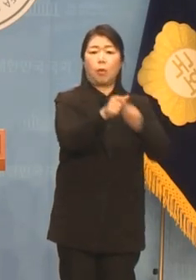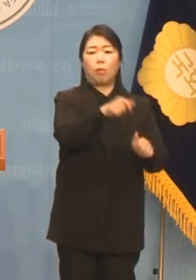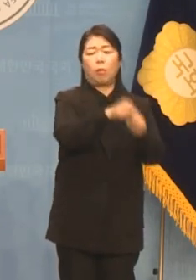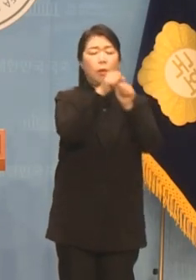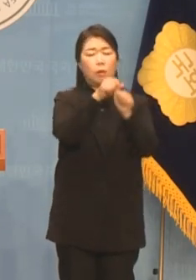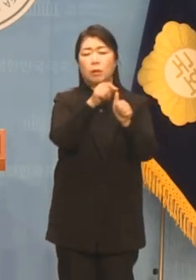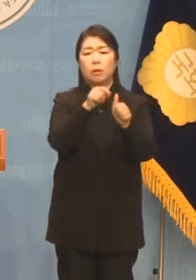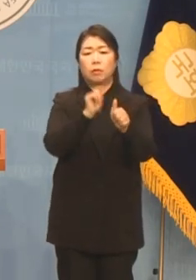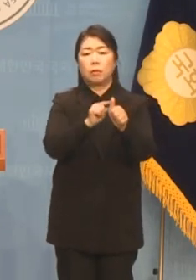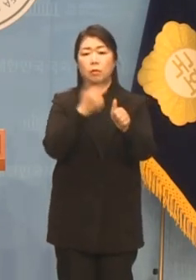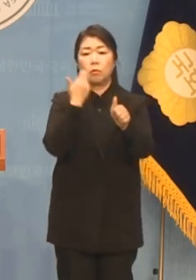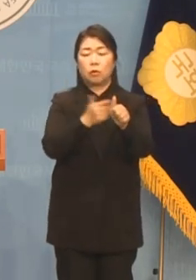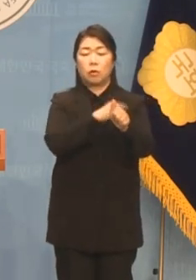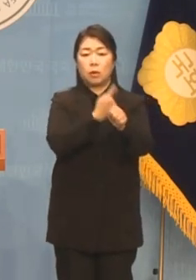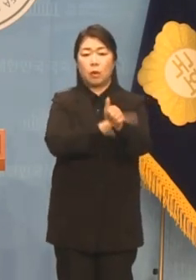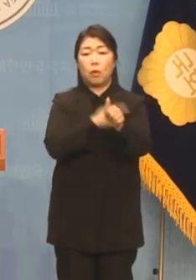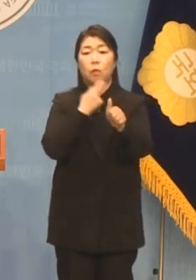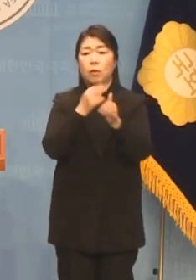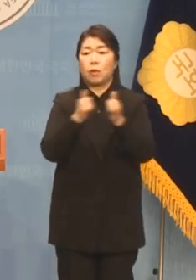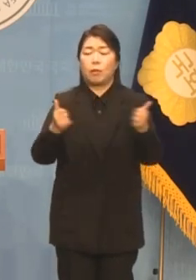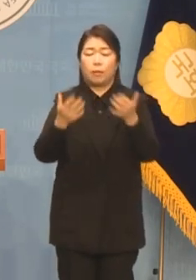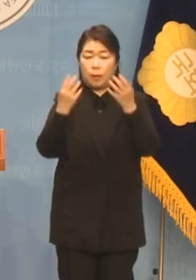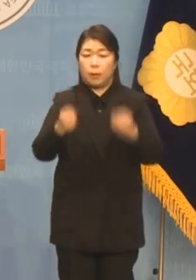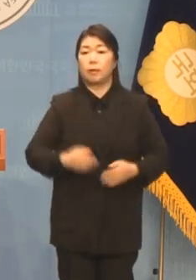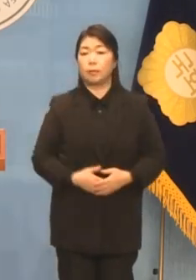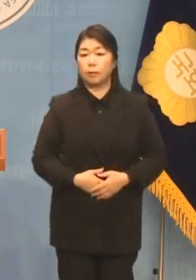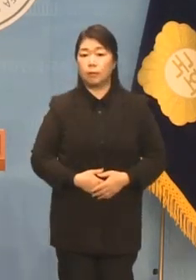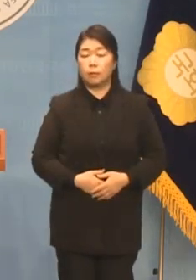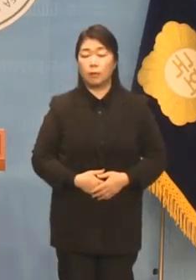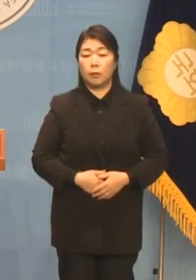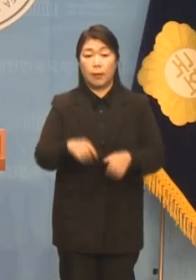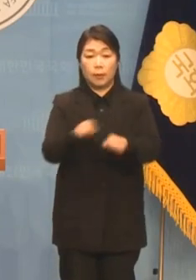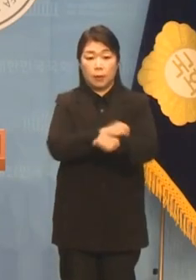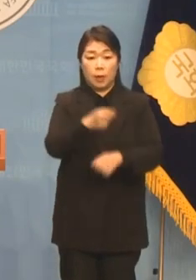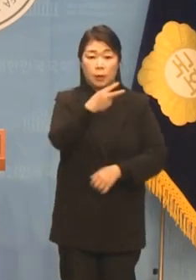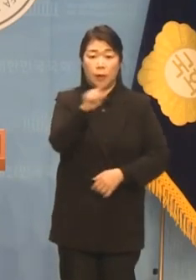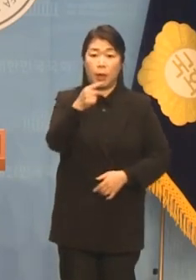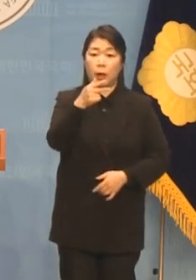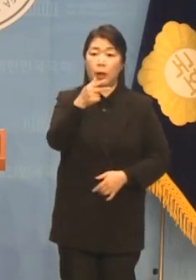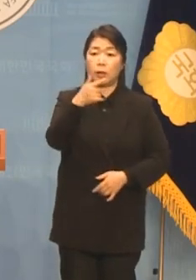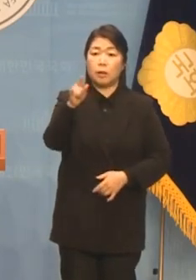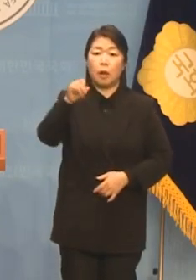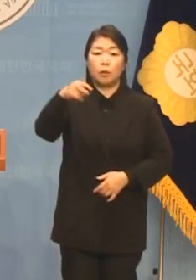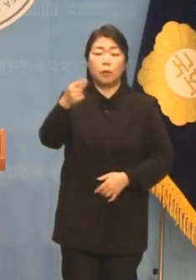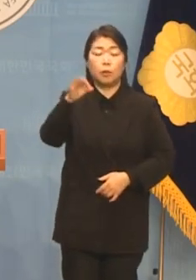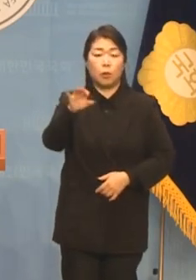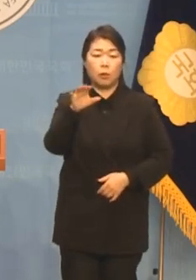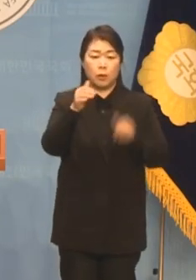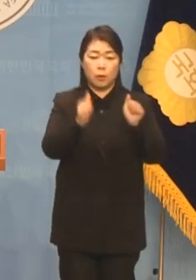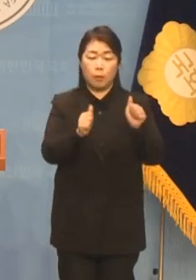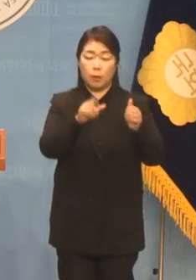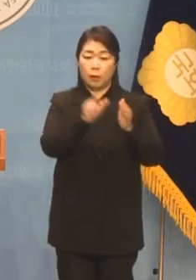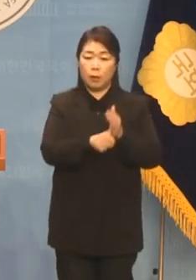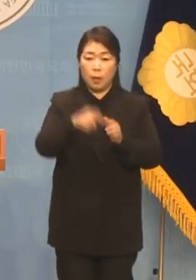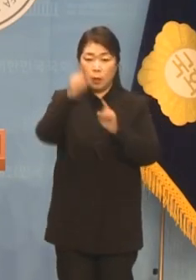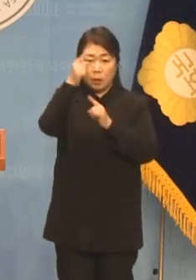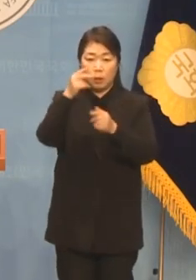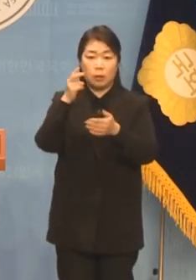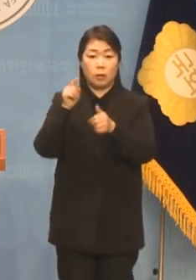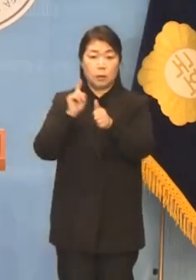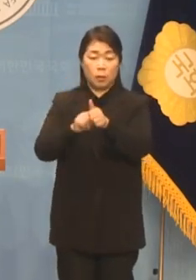아닙니다 특히 대장동 재판에서 이재명 대표를